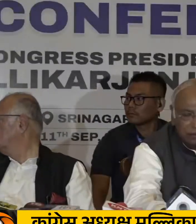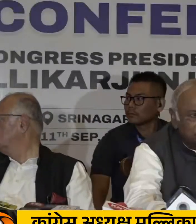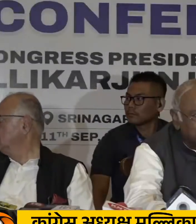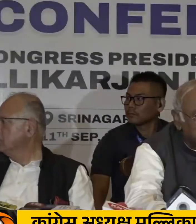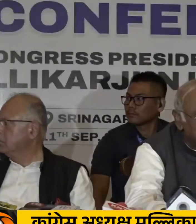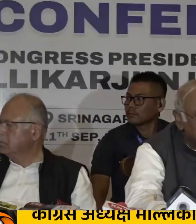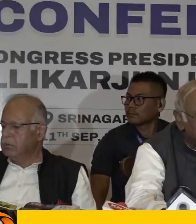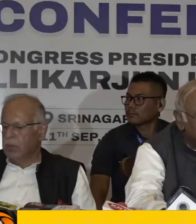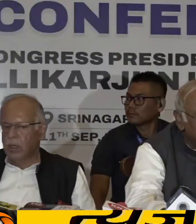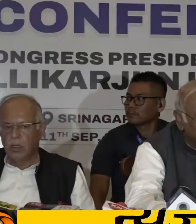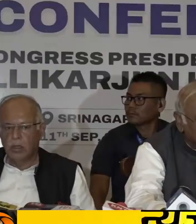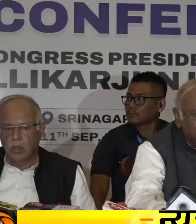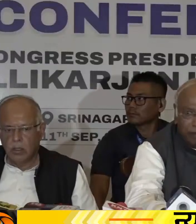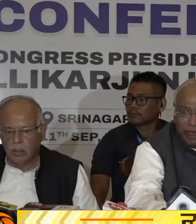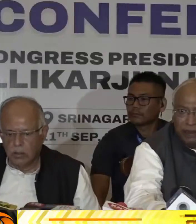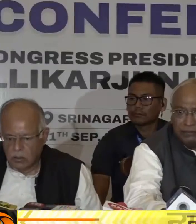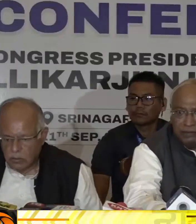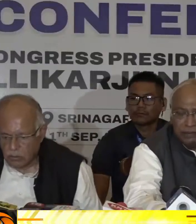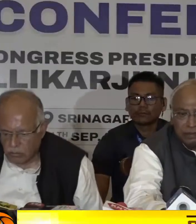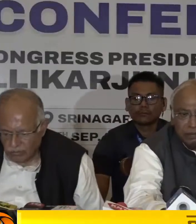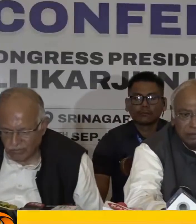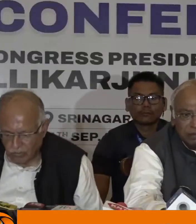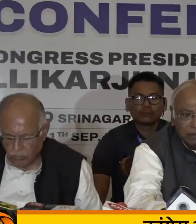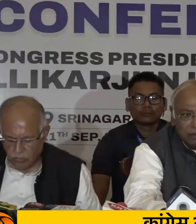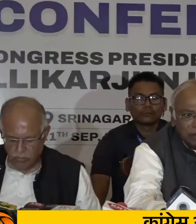पॉलिटिकल लाइफ में